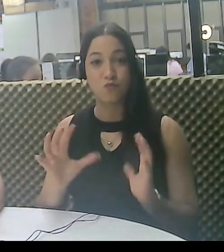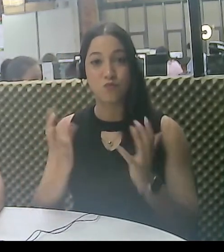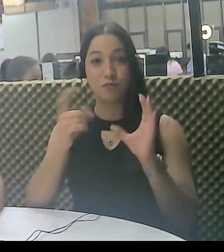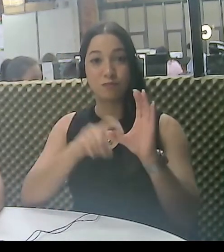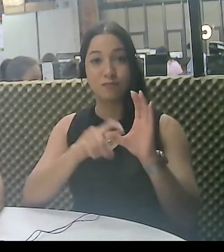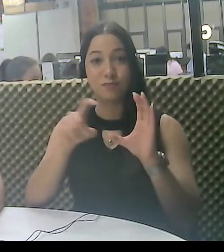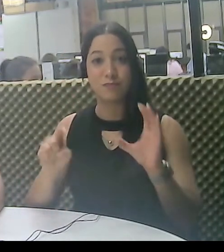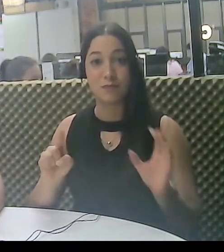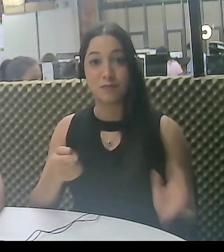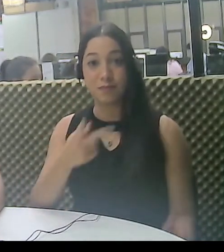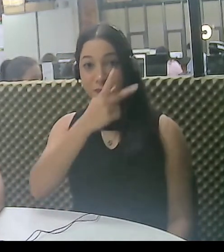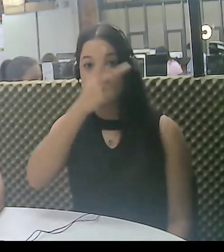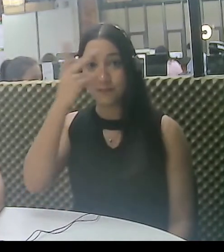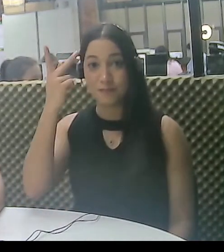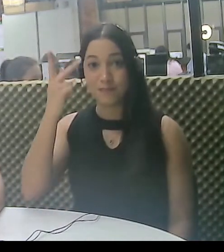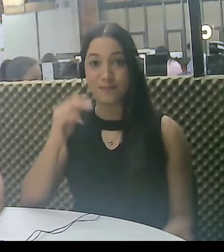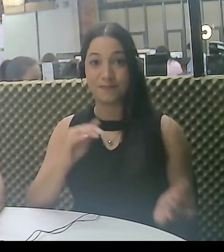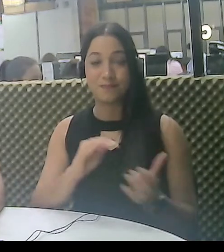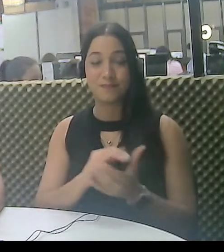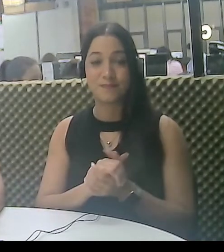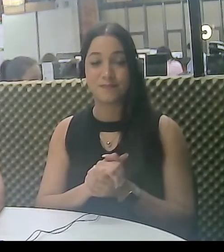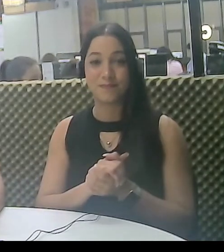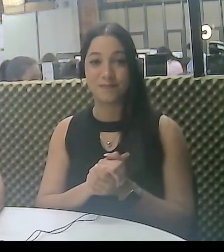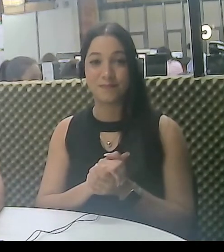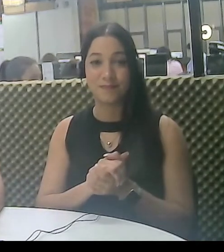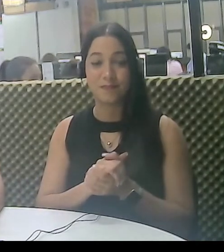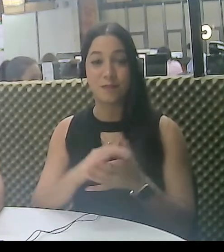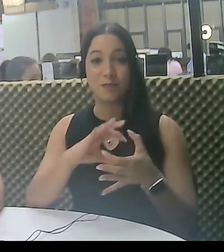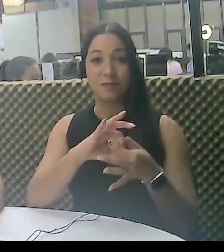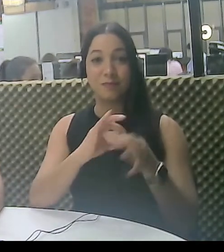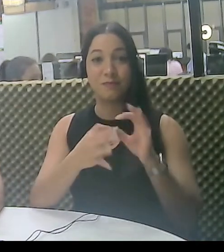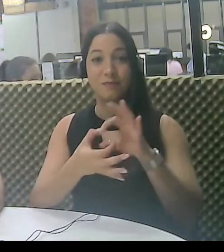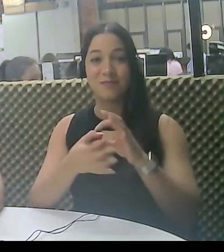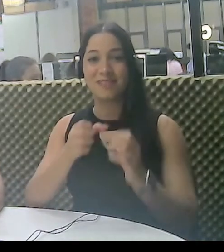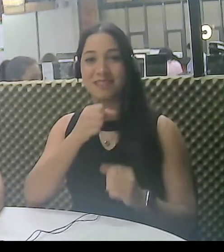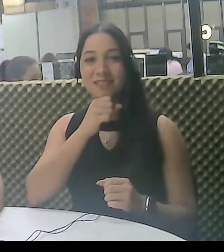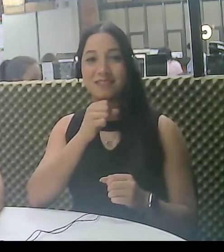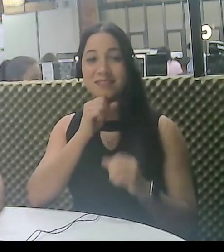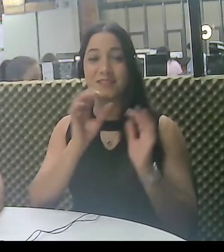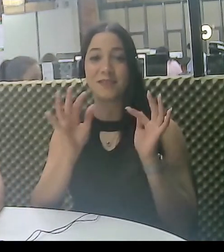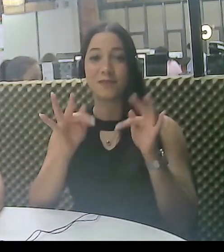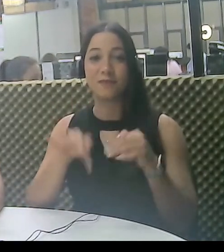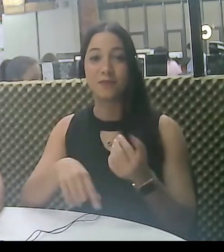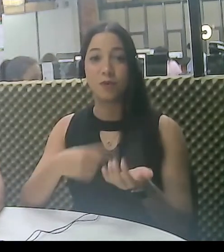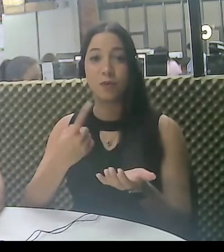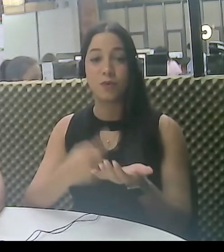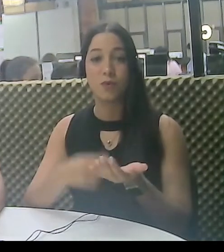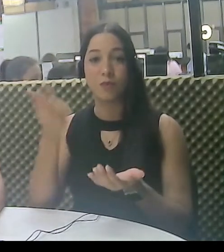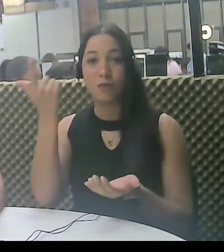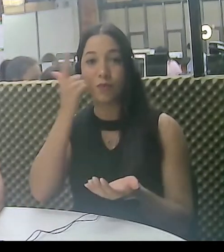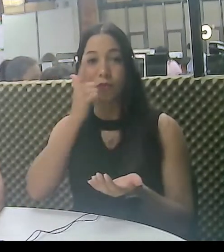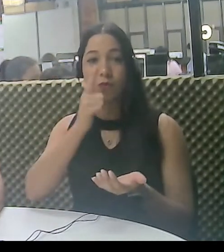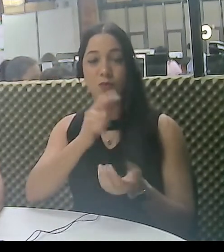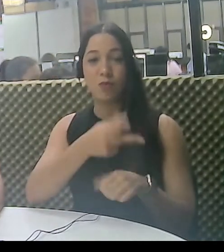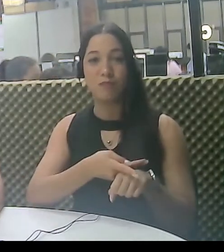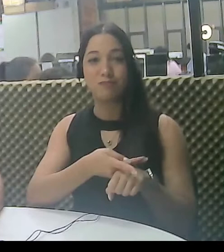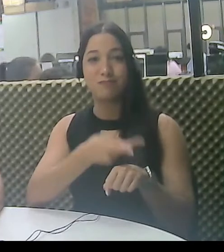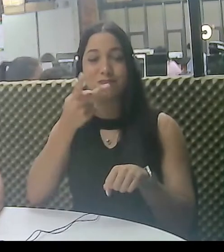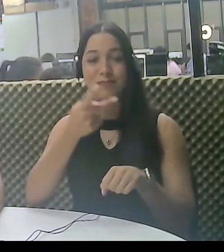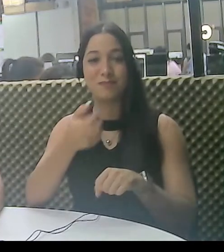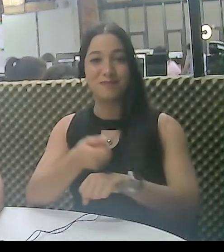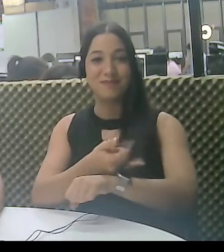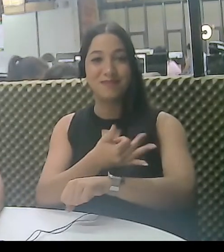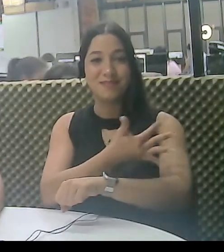de 1.000 pessoas. E ainda, a Olimpíada do Idoso tem encerramento marcado por conquistas e muita